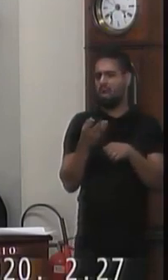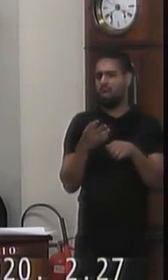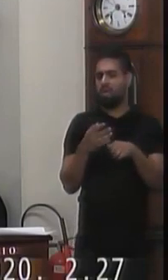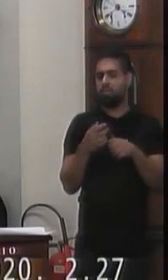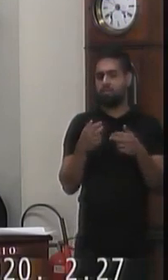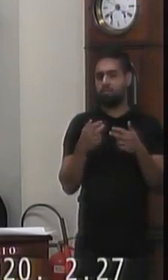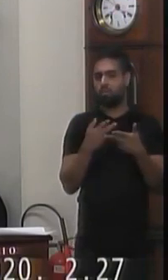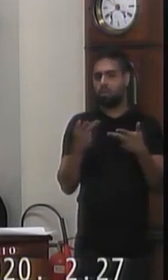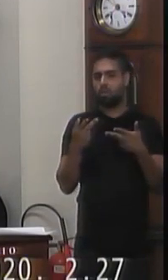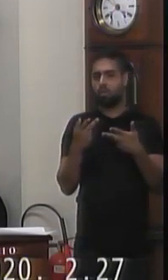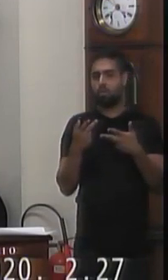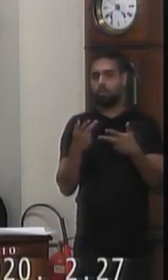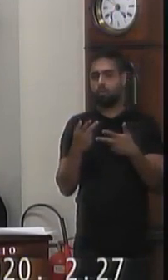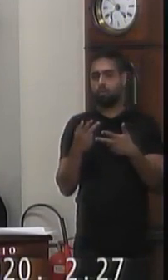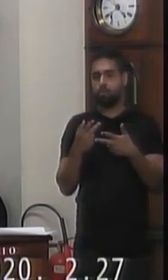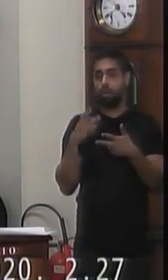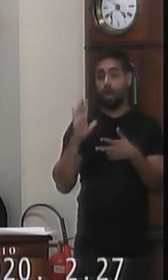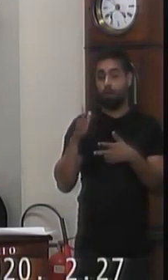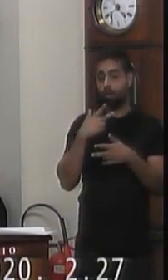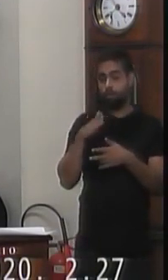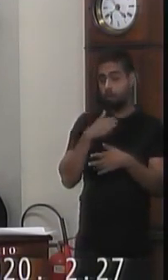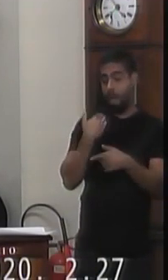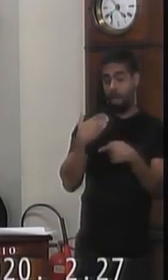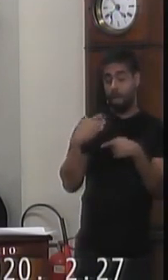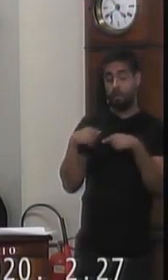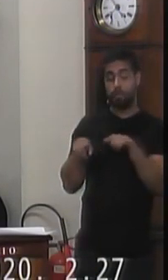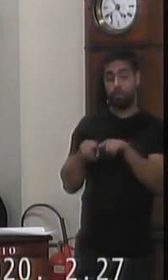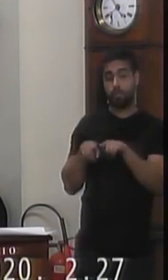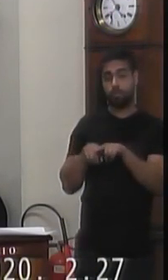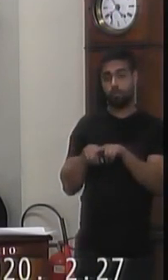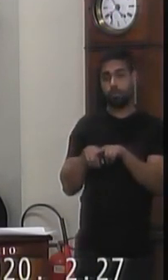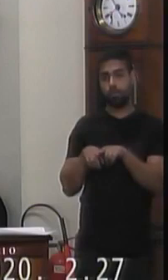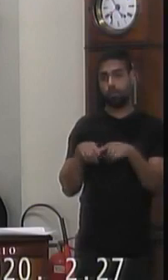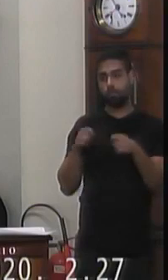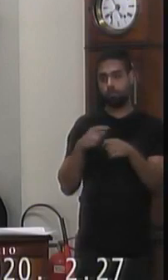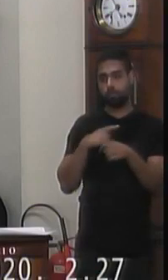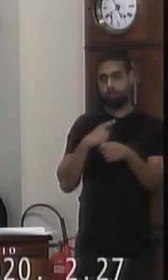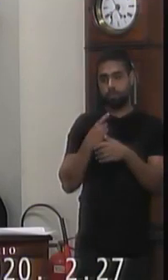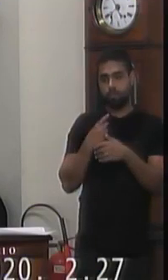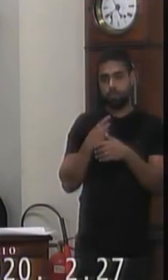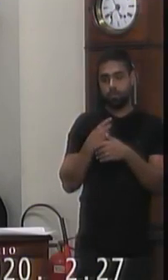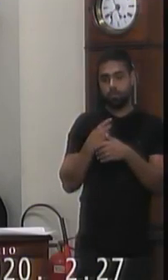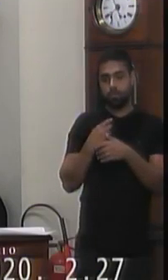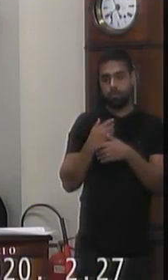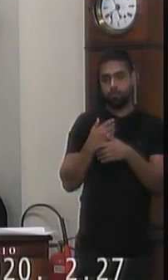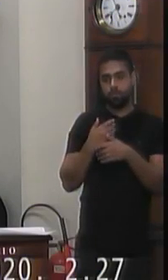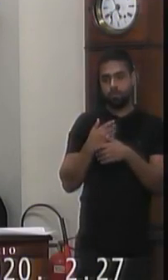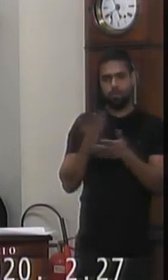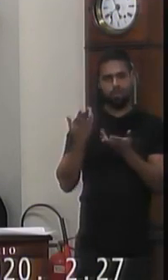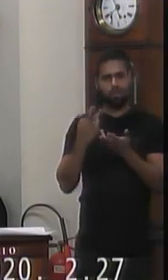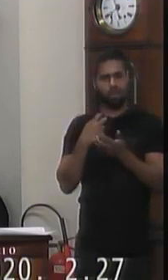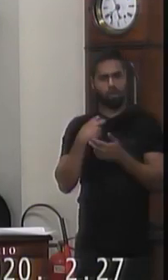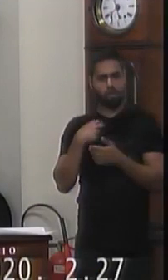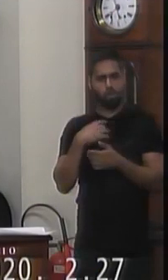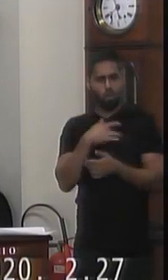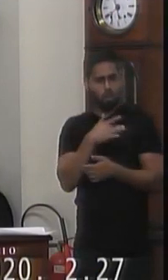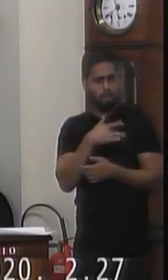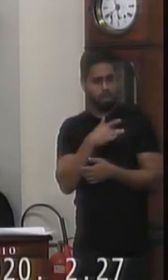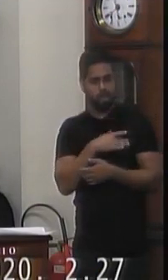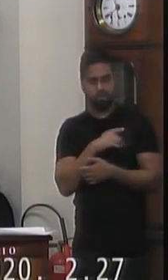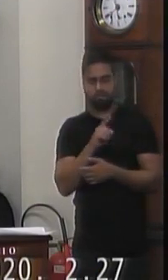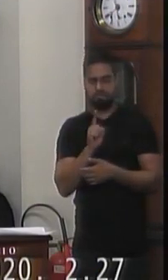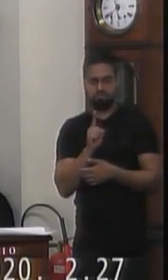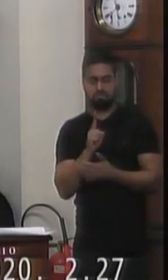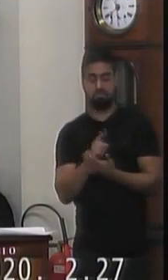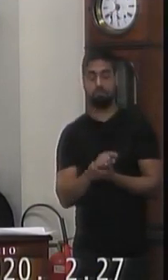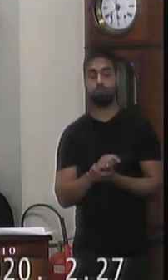ameaçado de morte eu já fui, e eu digo que me acuar pode ser, mas me acovardar eu não vou nunca. E